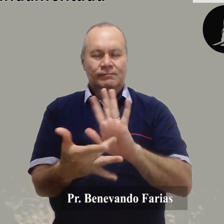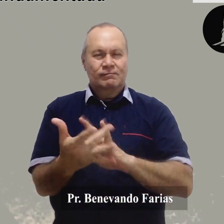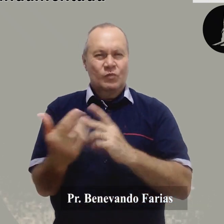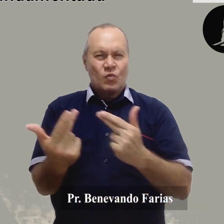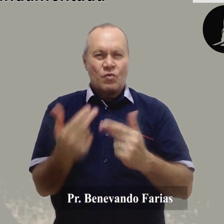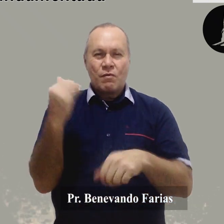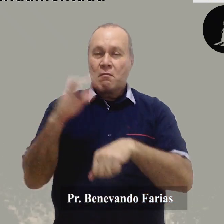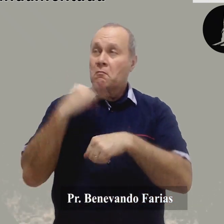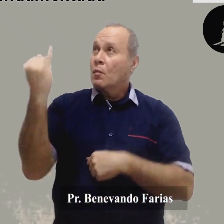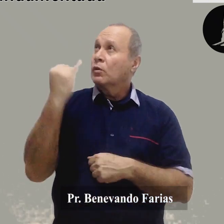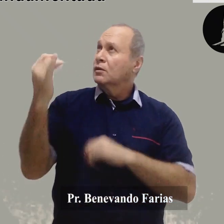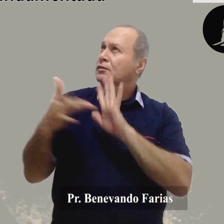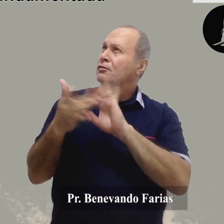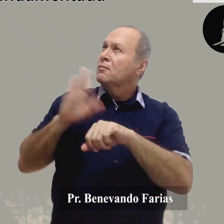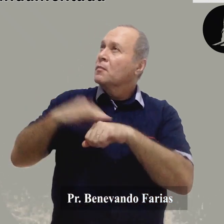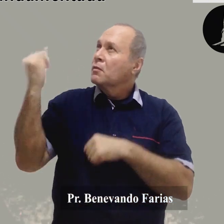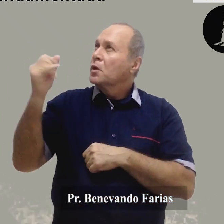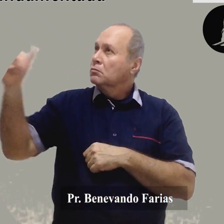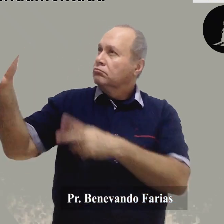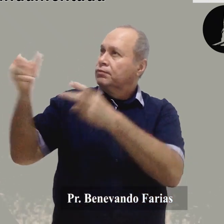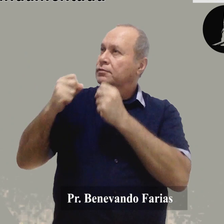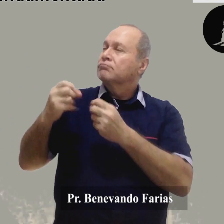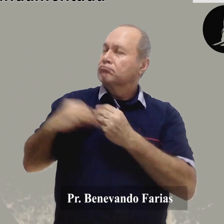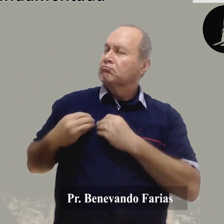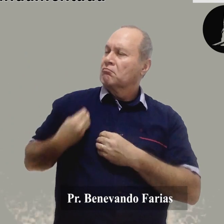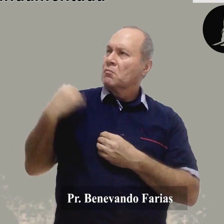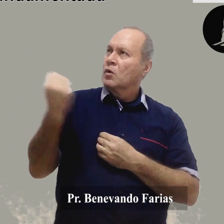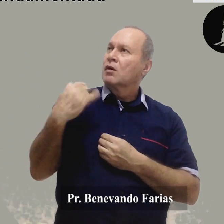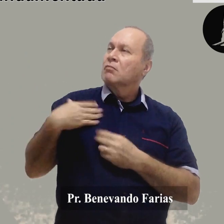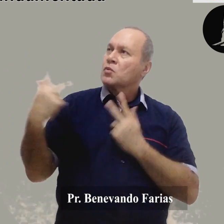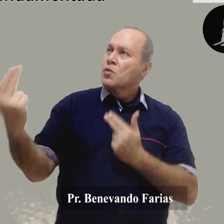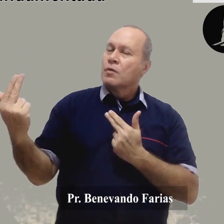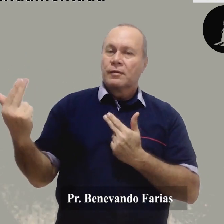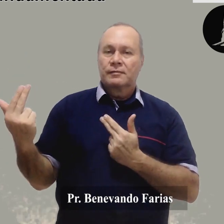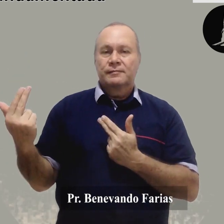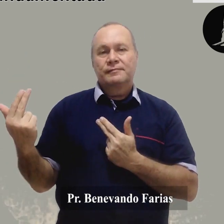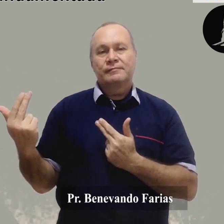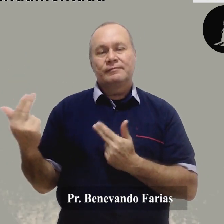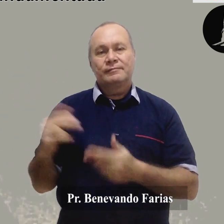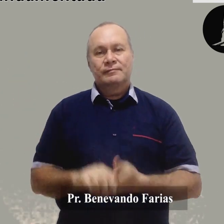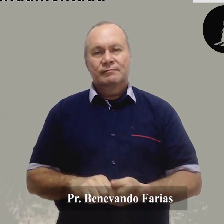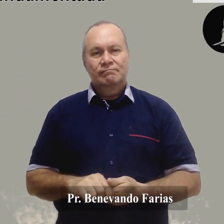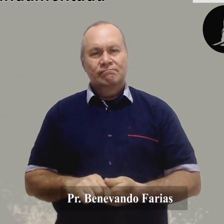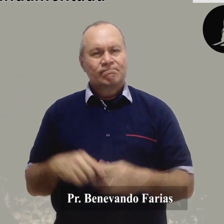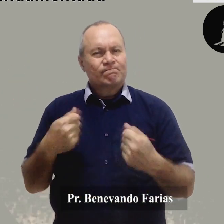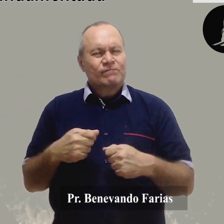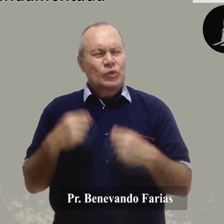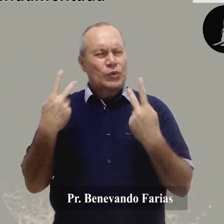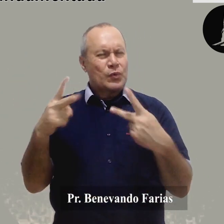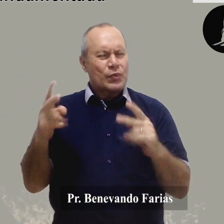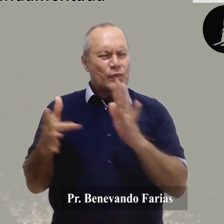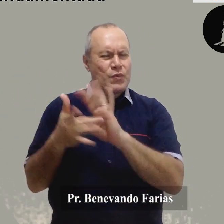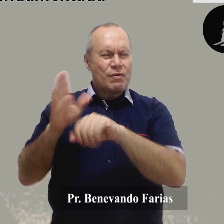Jesus, sobre aquilo que importa para Jesus, sobre as coisas que de fato são importantes para Jesus.